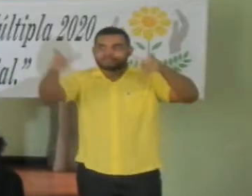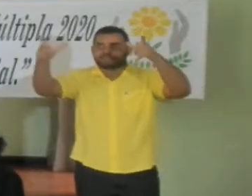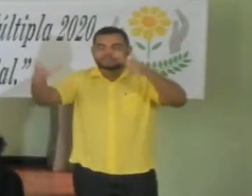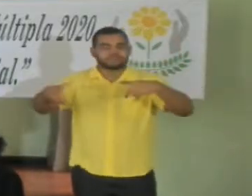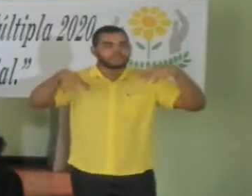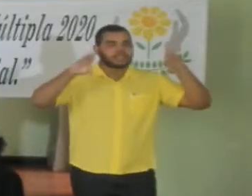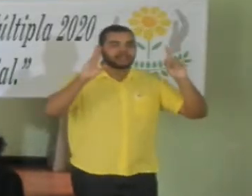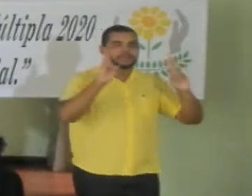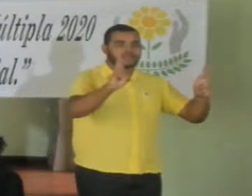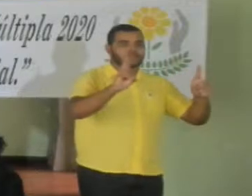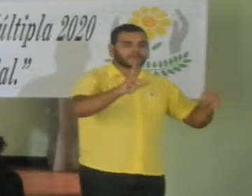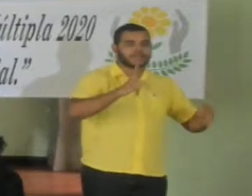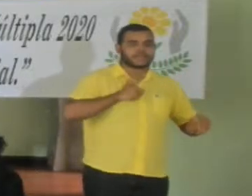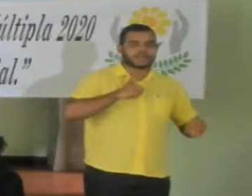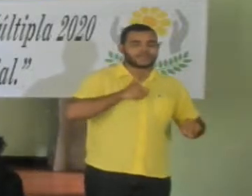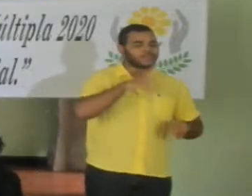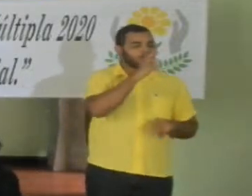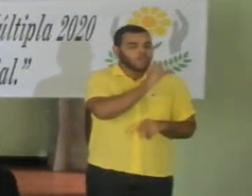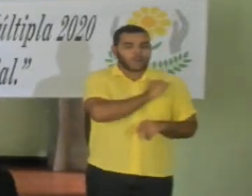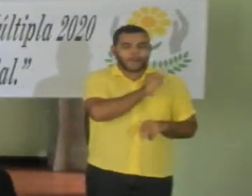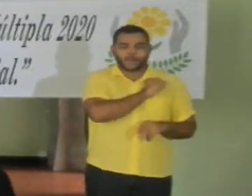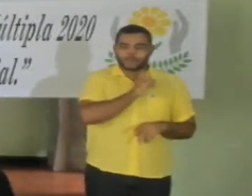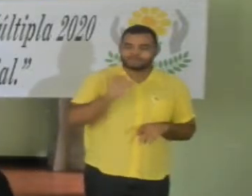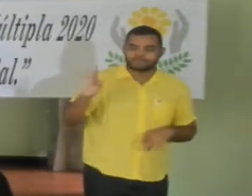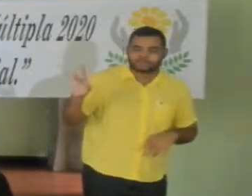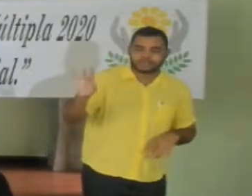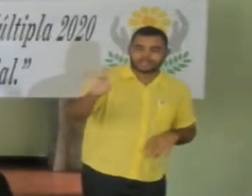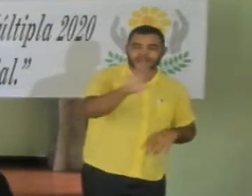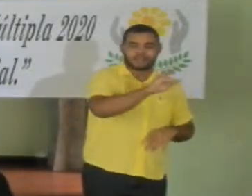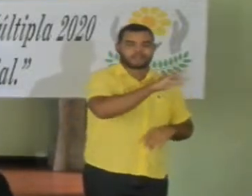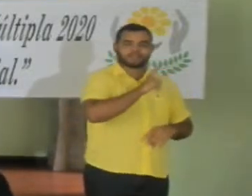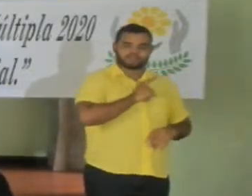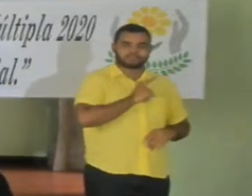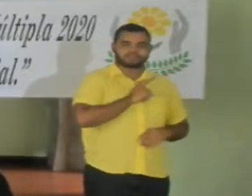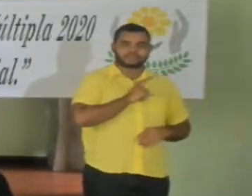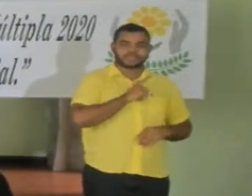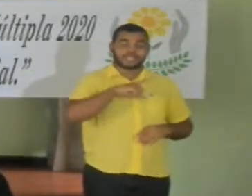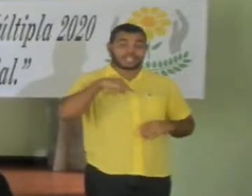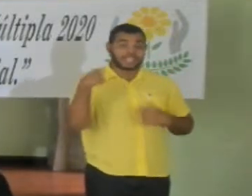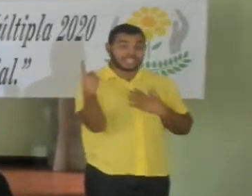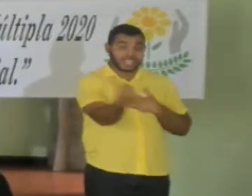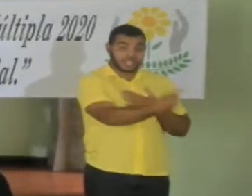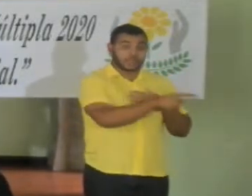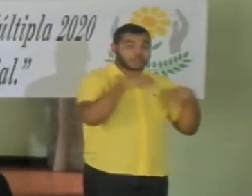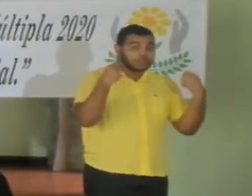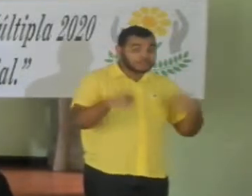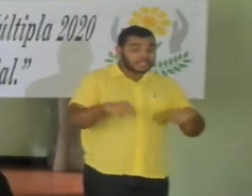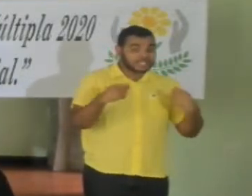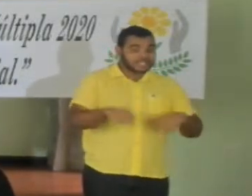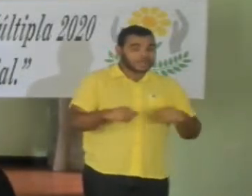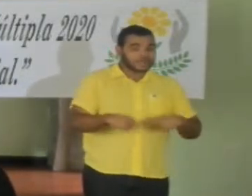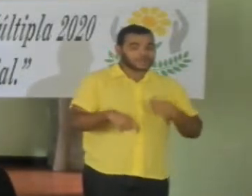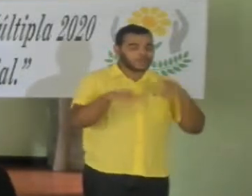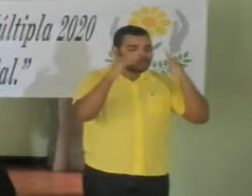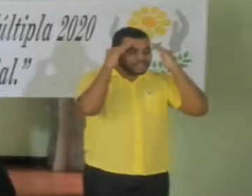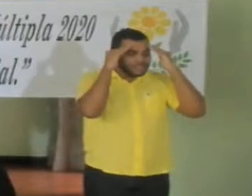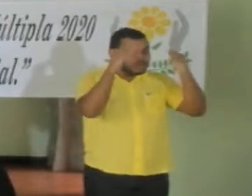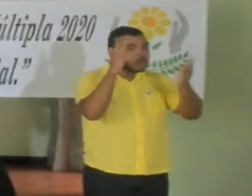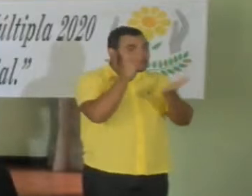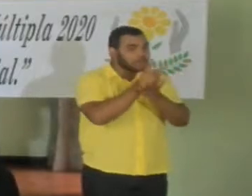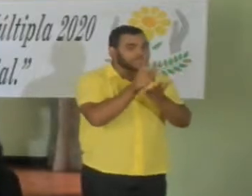Eles têm um amor incondicional a todos nós. E nós temos que fazer jus a esse amor que eles nos dão.